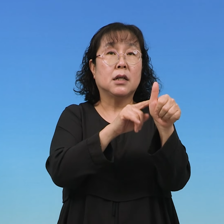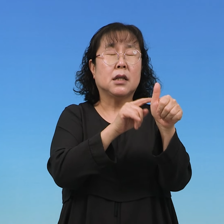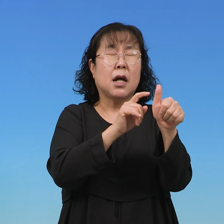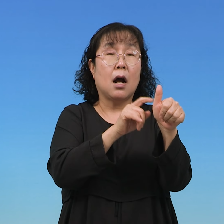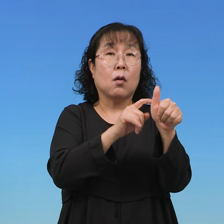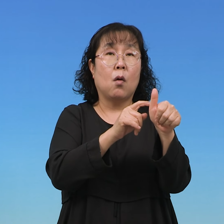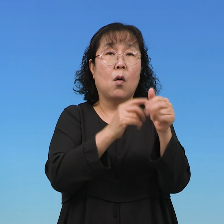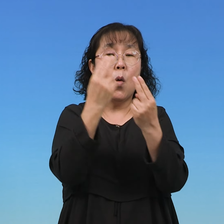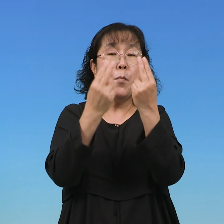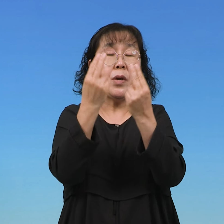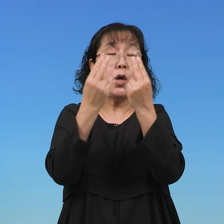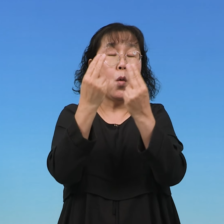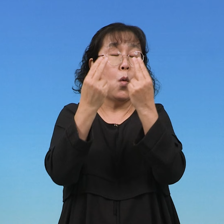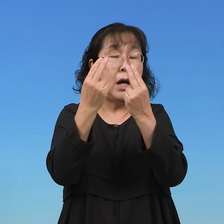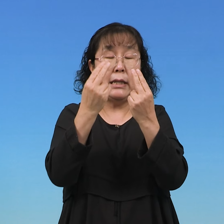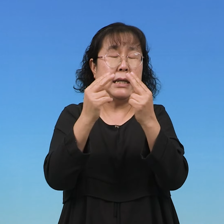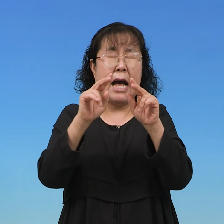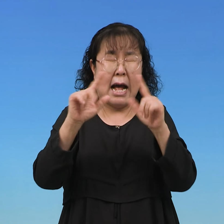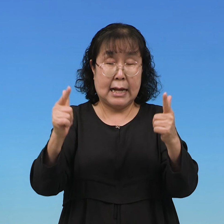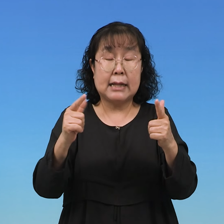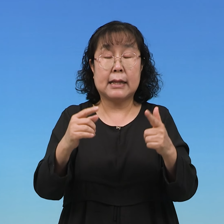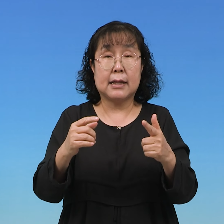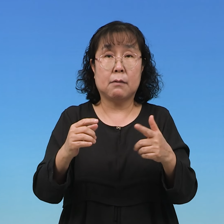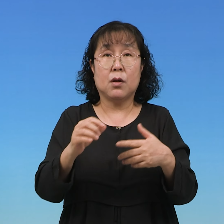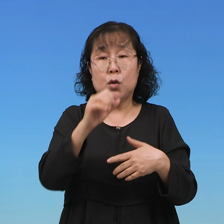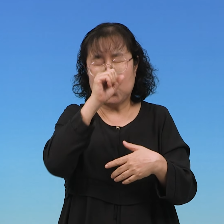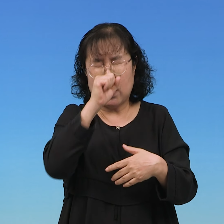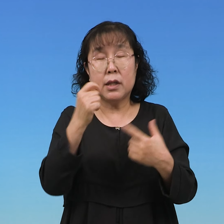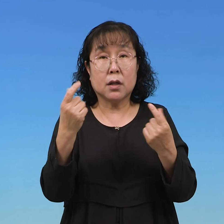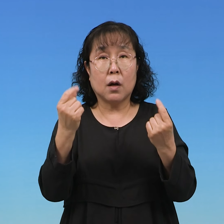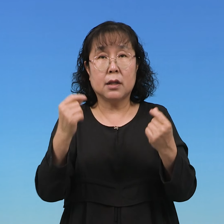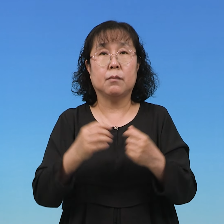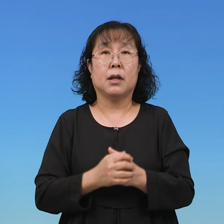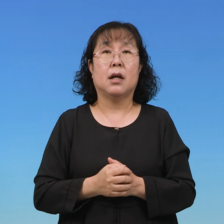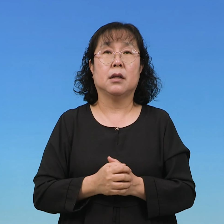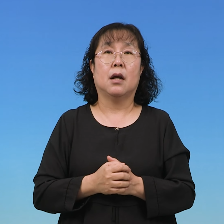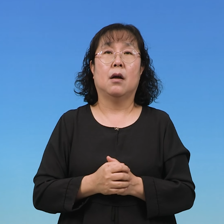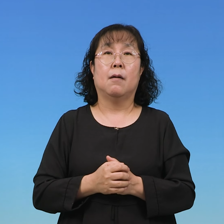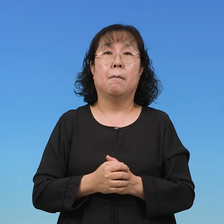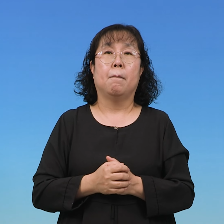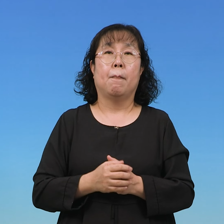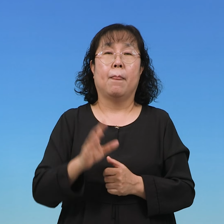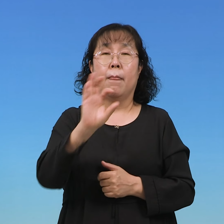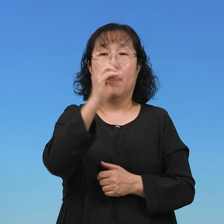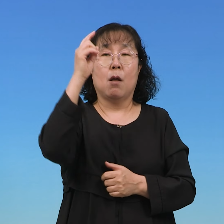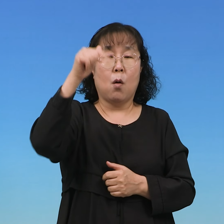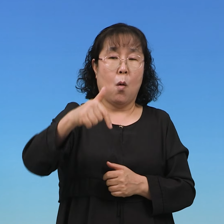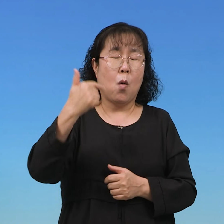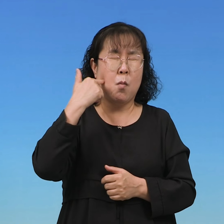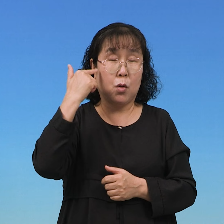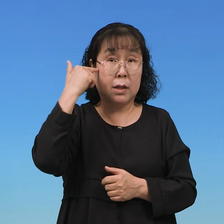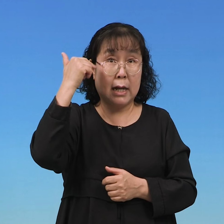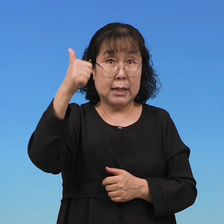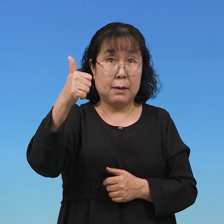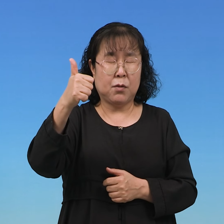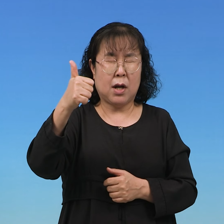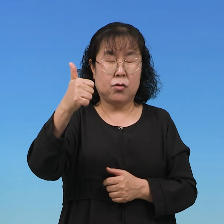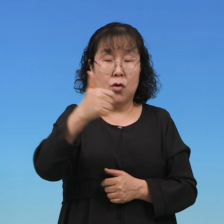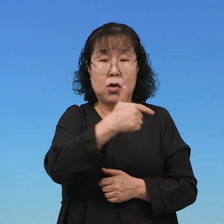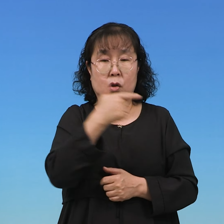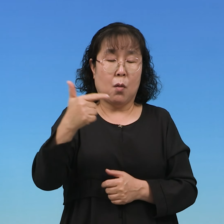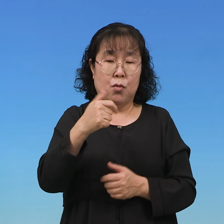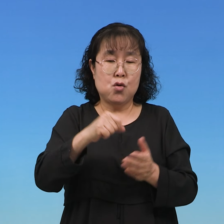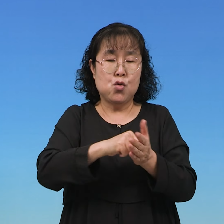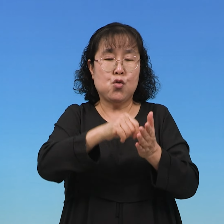그냥 뭐 옥하는 목사님을 이제 신학교 들어갔더니 100년에 한 번 날까 말까한 분이라 그러더라고요. 내가 엄청 좌절했습니다.